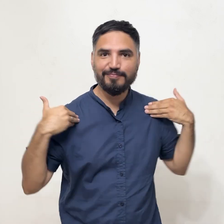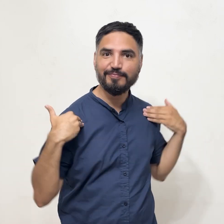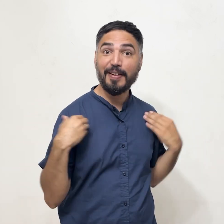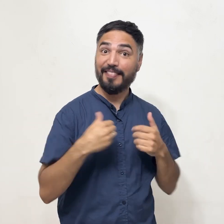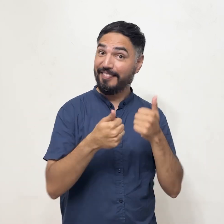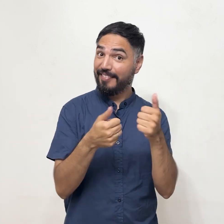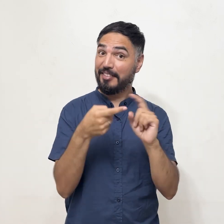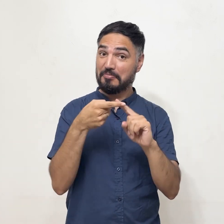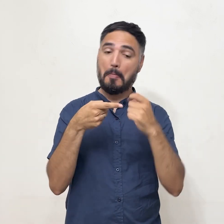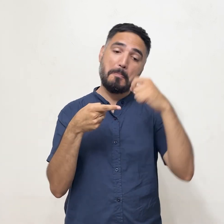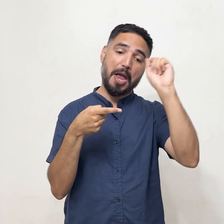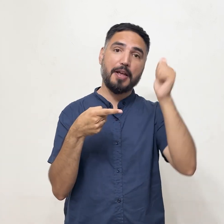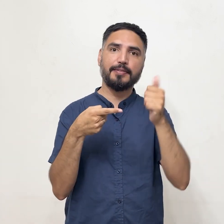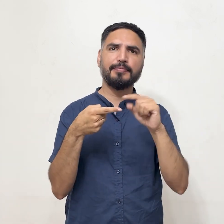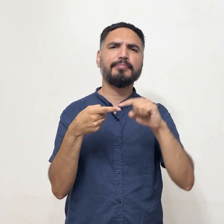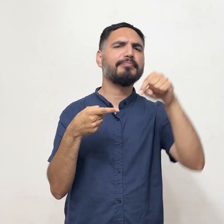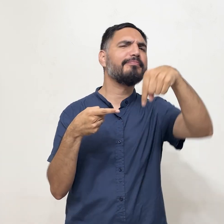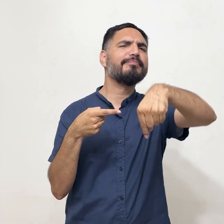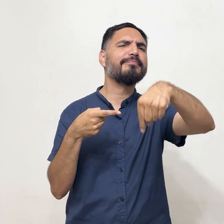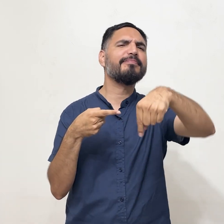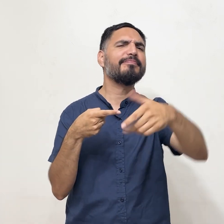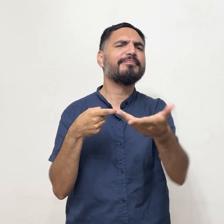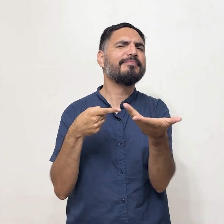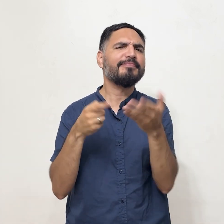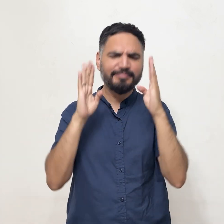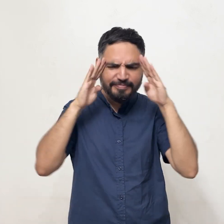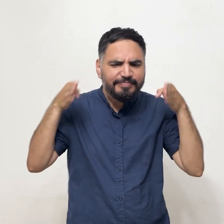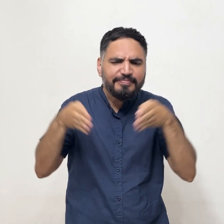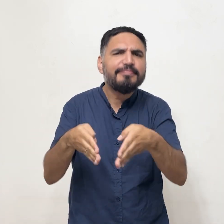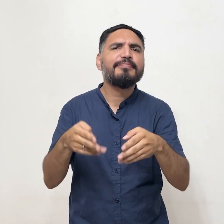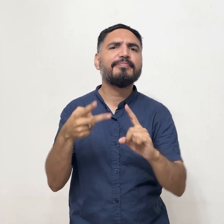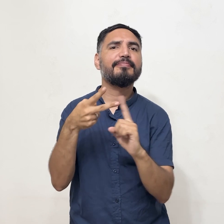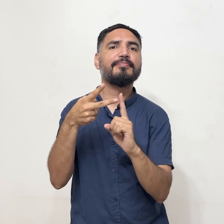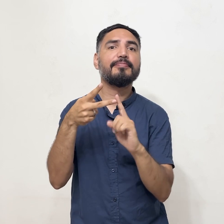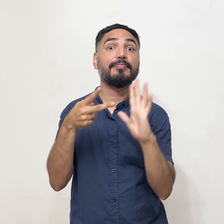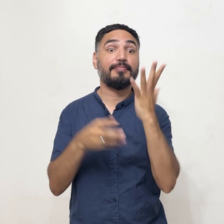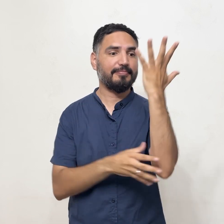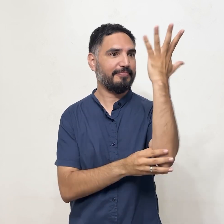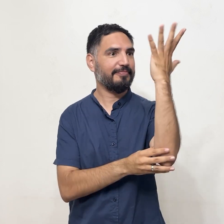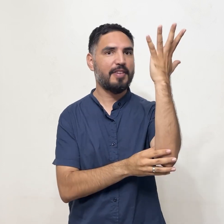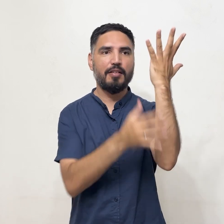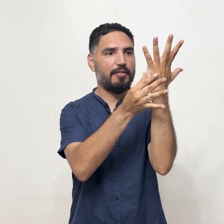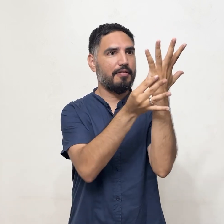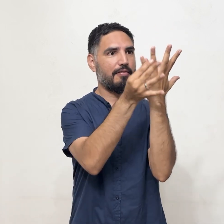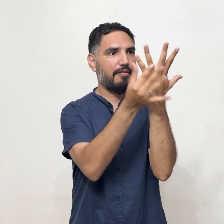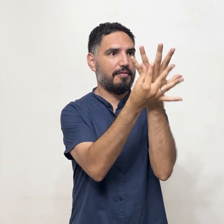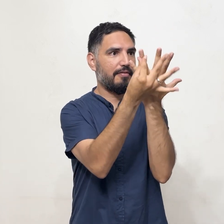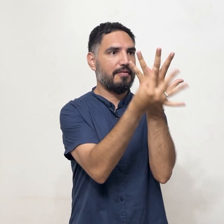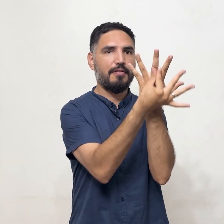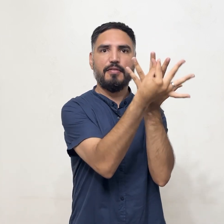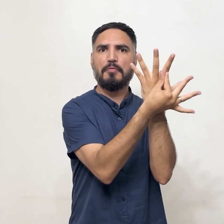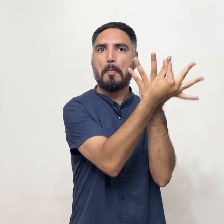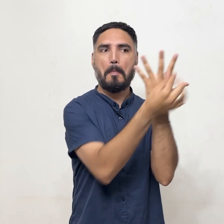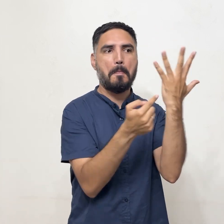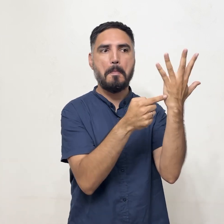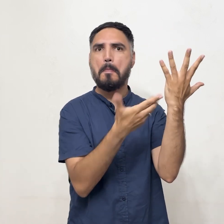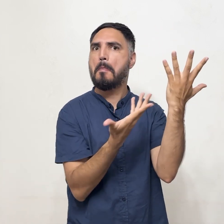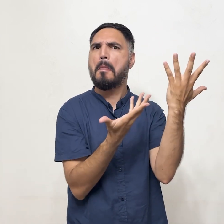cuerpo? Bien, ahora, ¿en qué vamos a poner la atención? En las ramas del árbol.